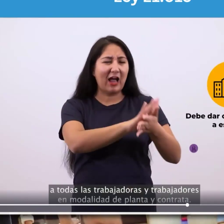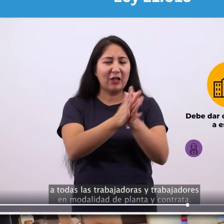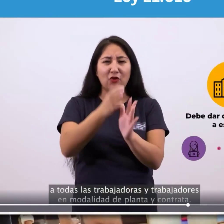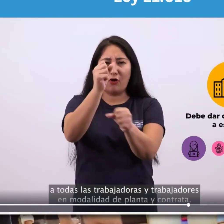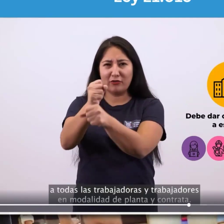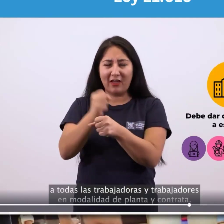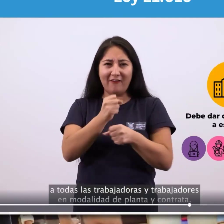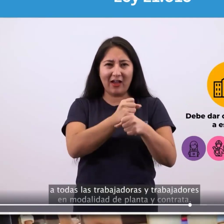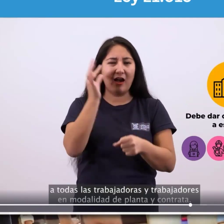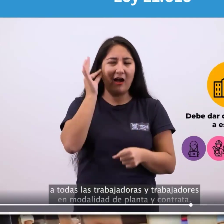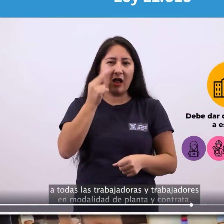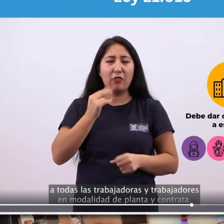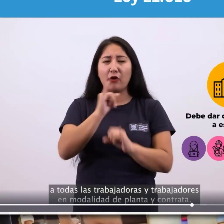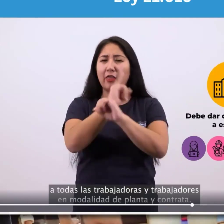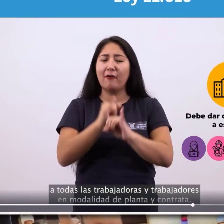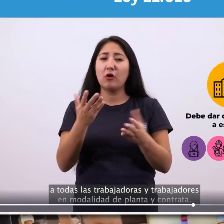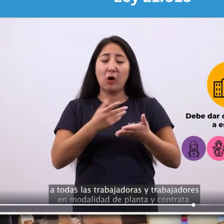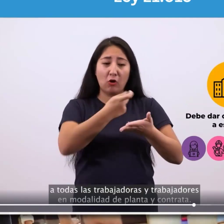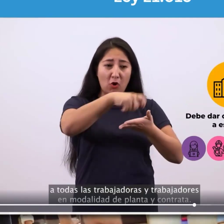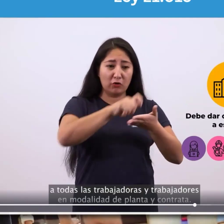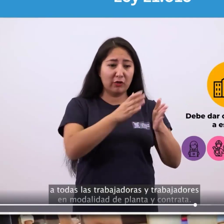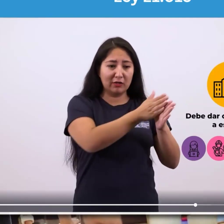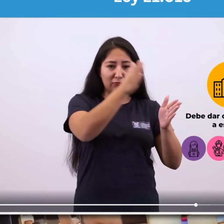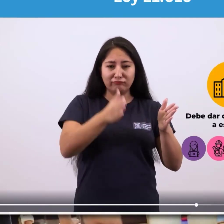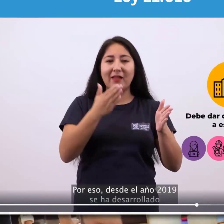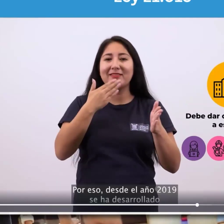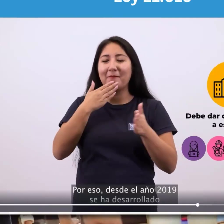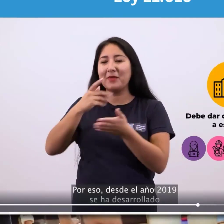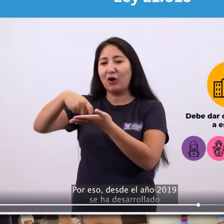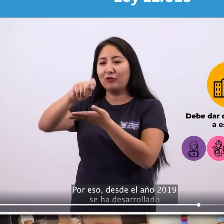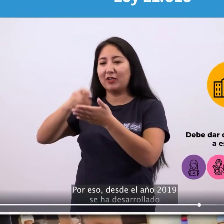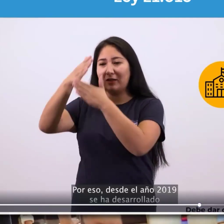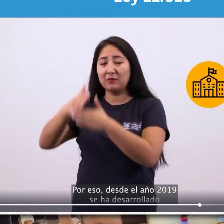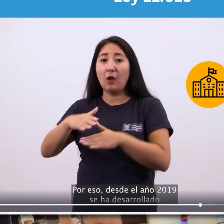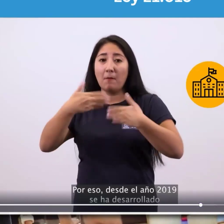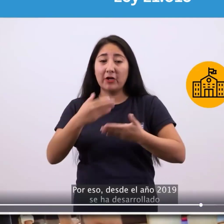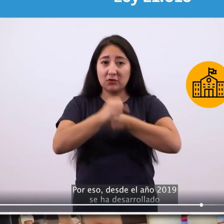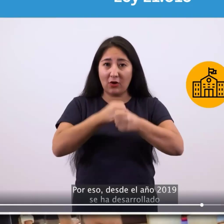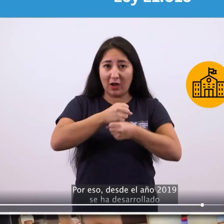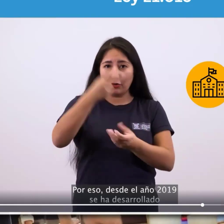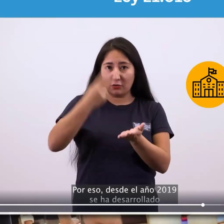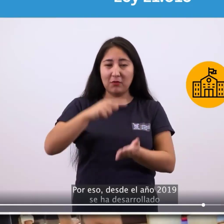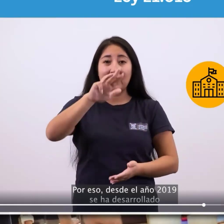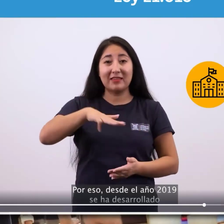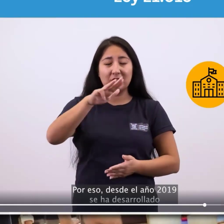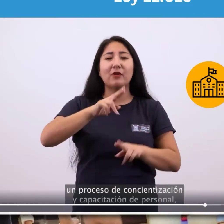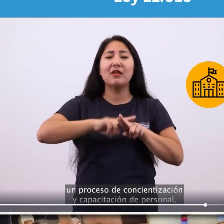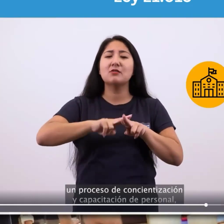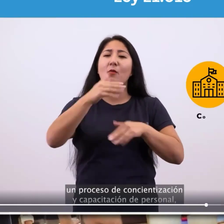las trabajadoras y trabajadores en modalidad de planta y contrata. Por eso, desde el año 2019, se ha desarrollado un proceso